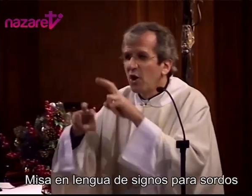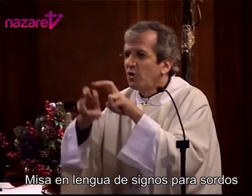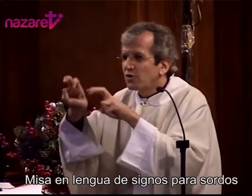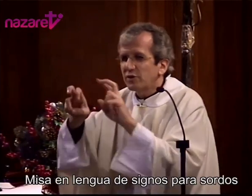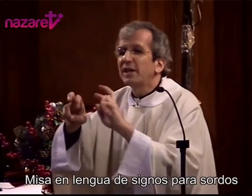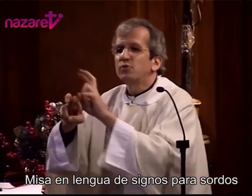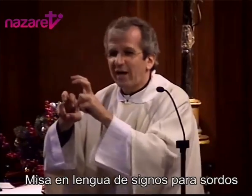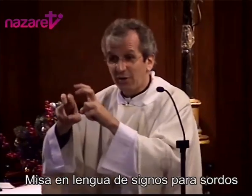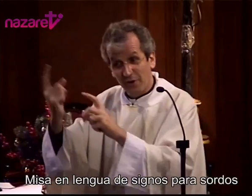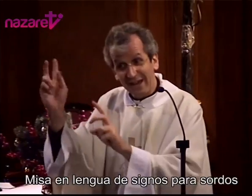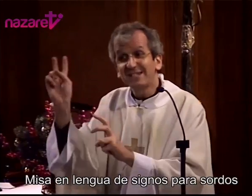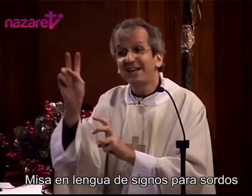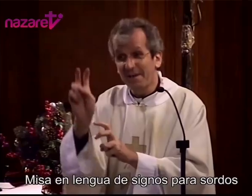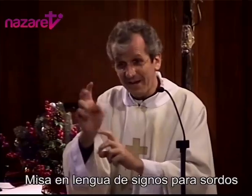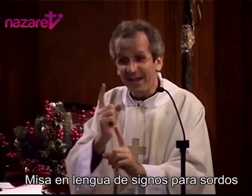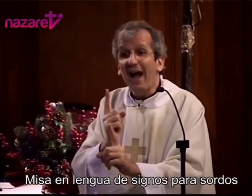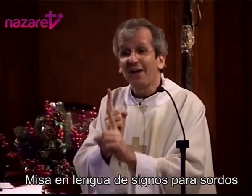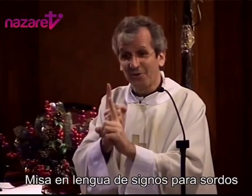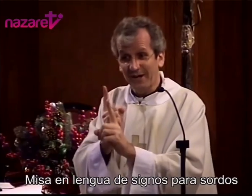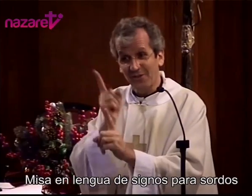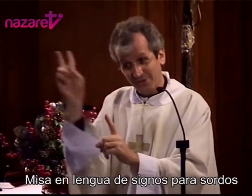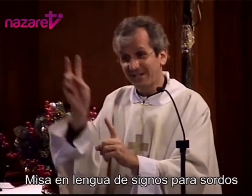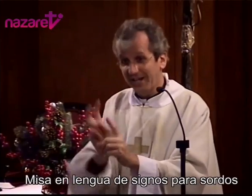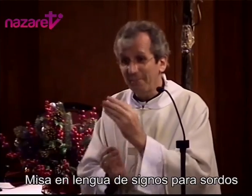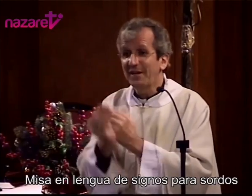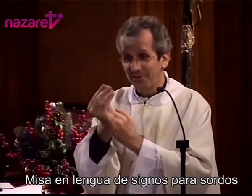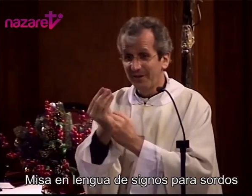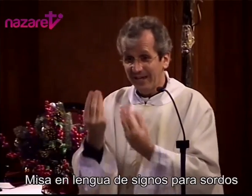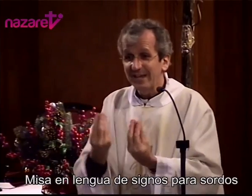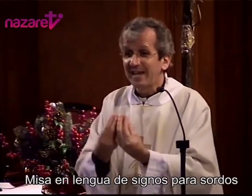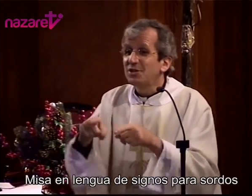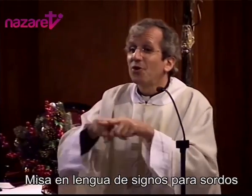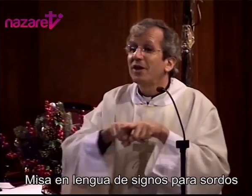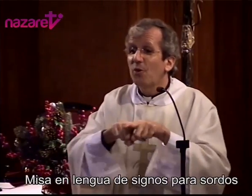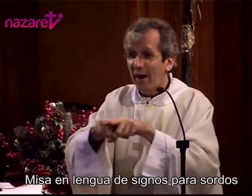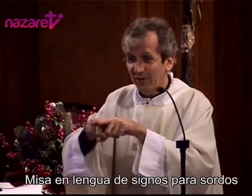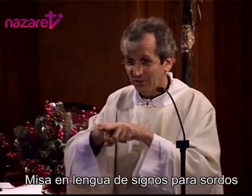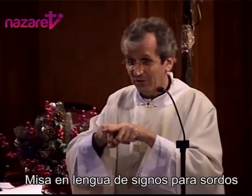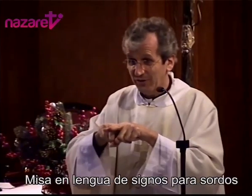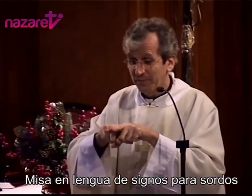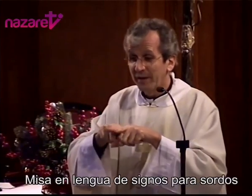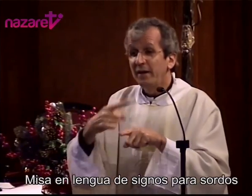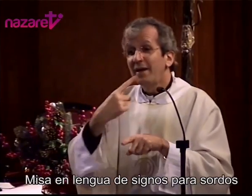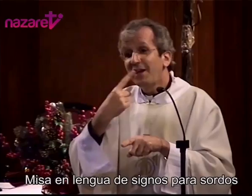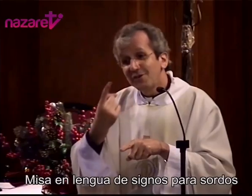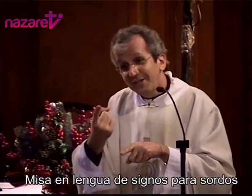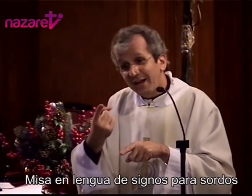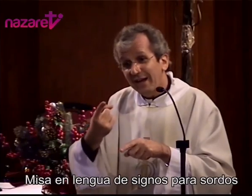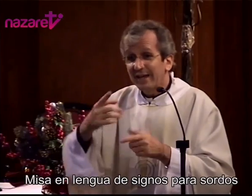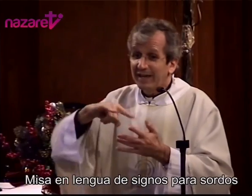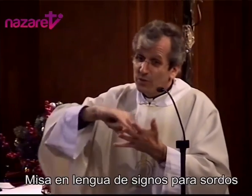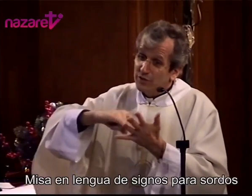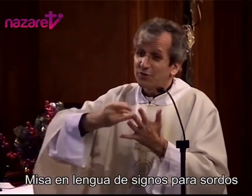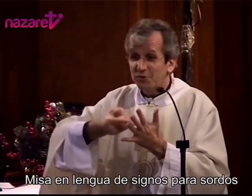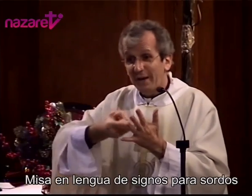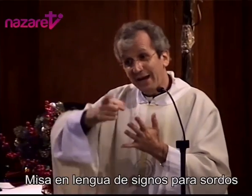pensamos, nosotros hay que buscarlo. Es el que viene a encontrarnos, es el que ha venido y que se ha hecho igual a nosotros. Y nos dirá